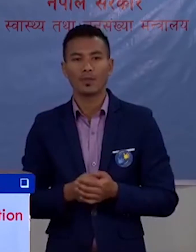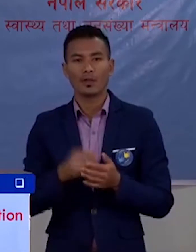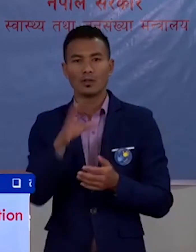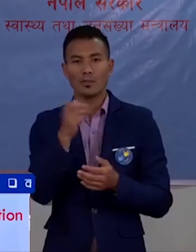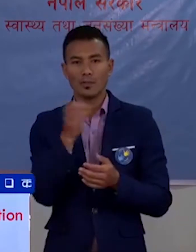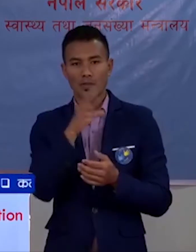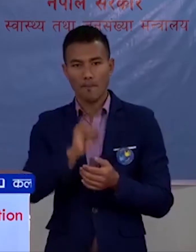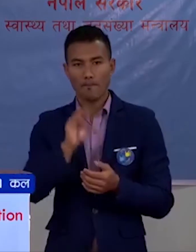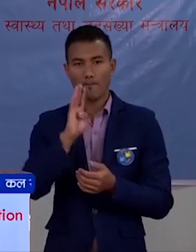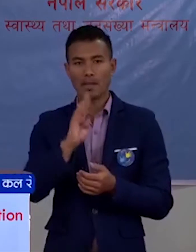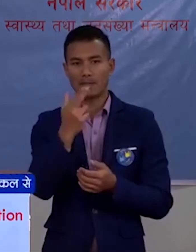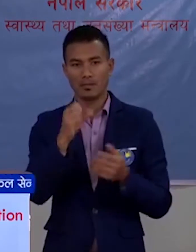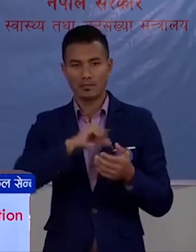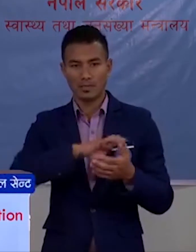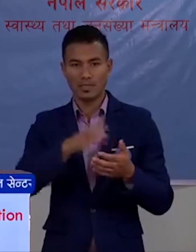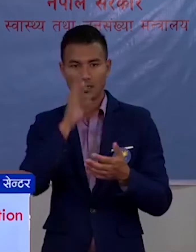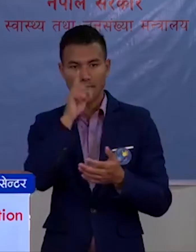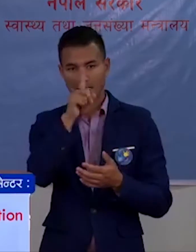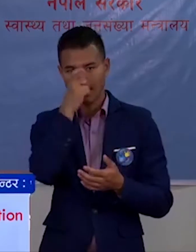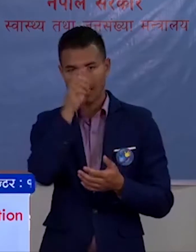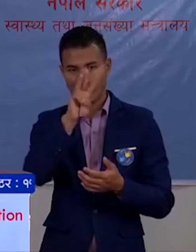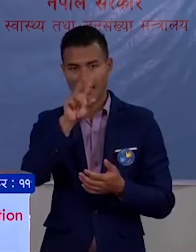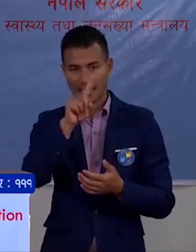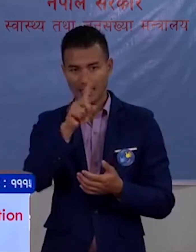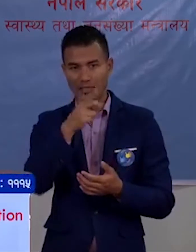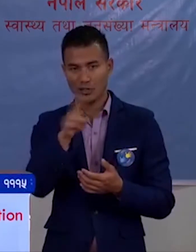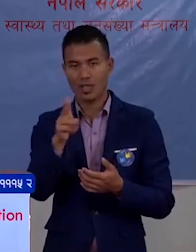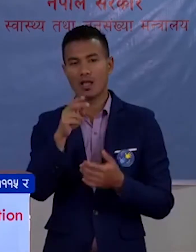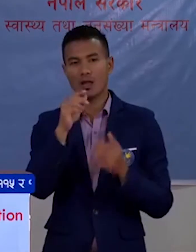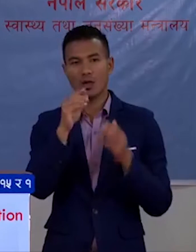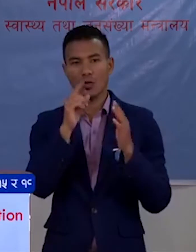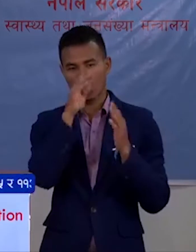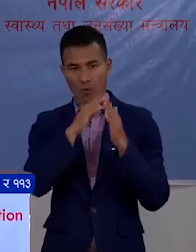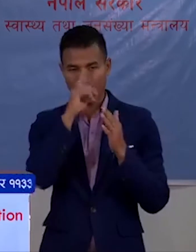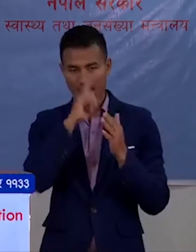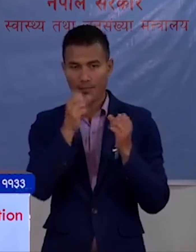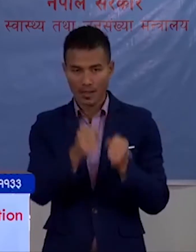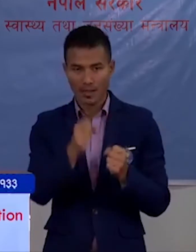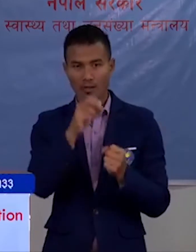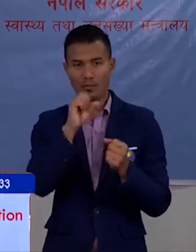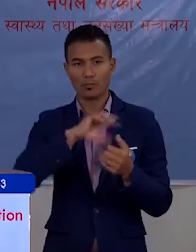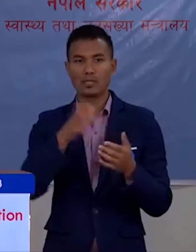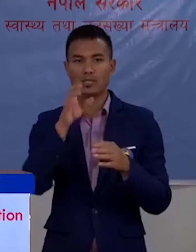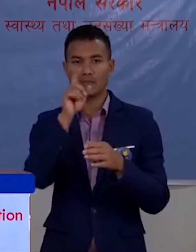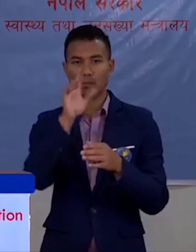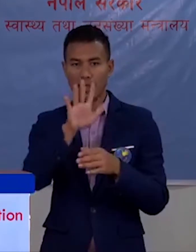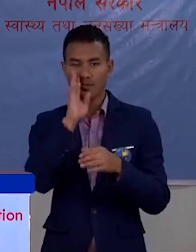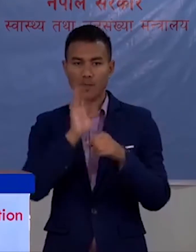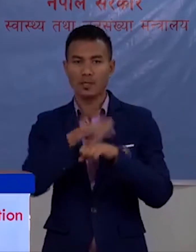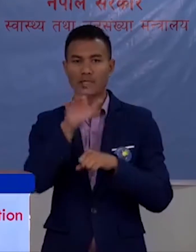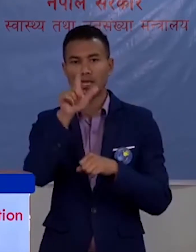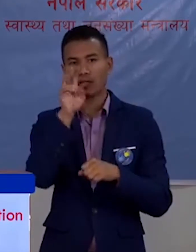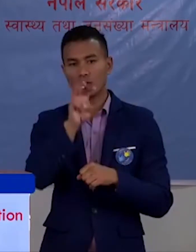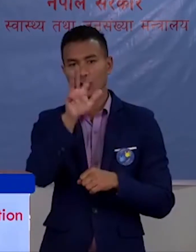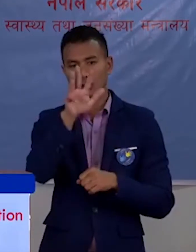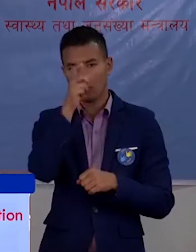सबैभन्दा कम बागमती प्रदेशमा 131 क्वारेन्टाइनमा हुनुहुन्छ भने सबैभन्दा धेरै प्रदेश नम्बर 5